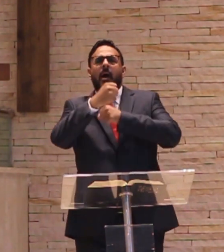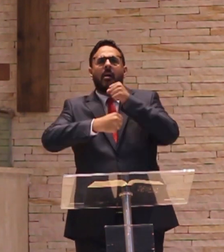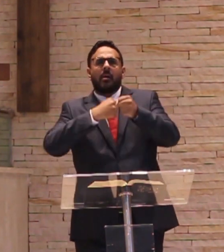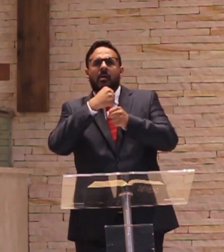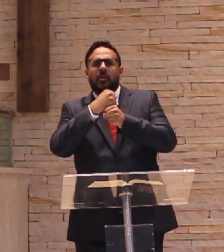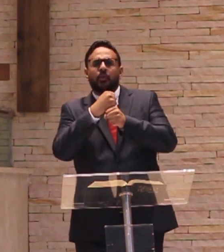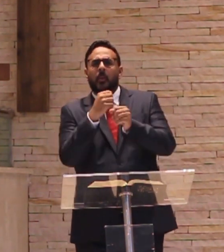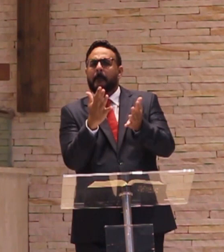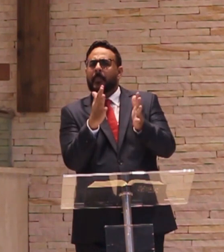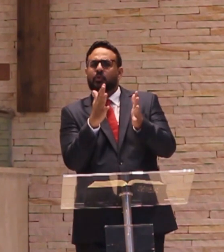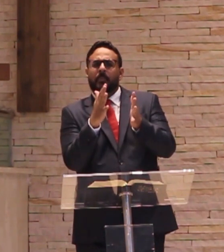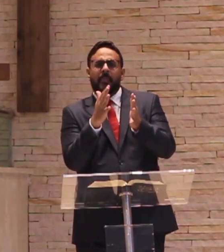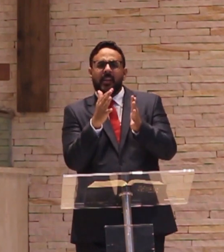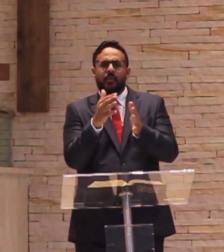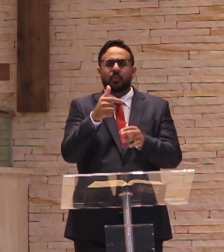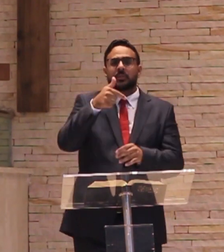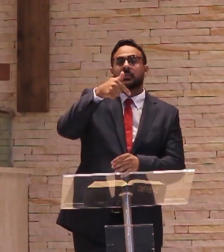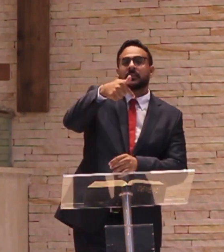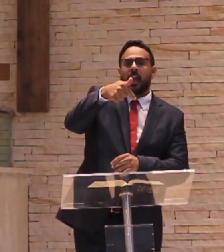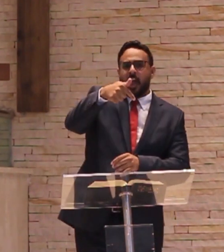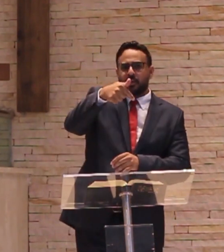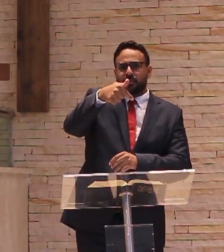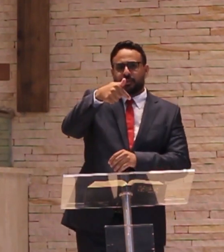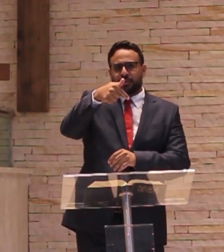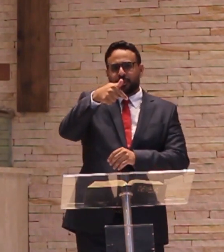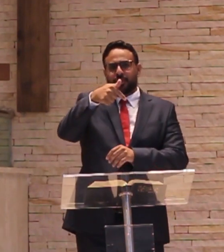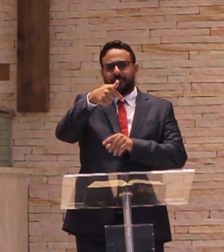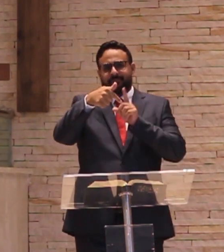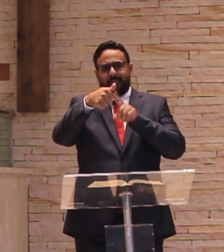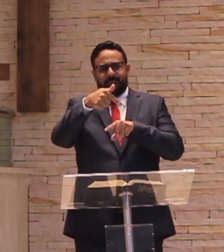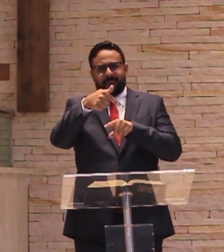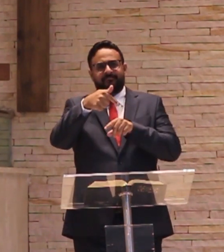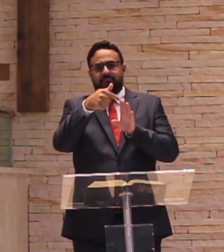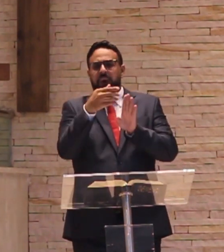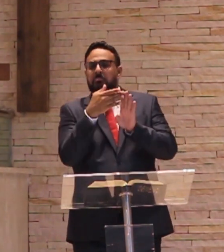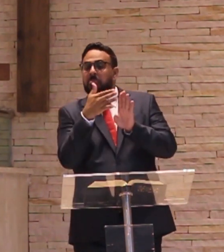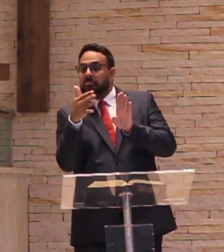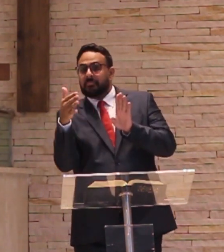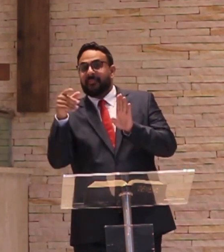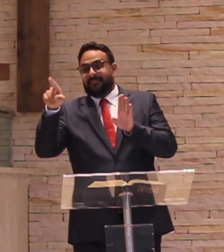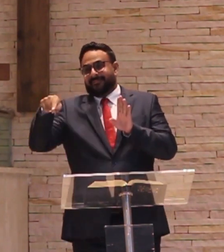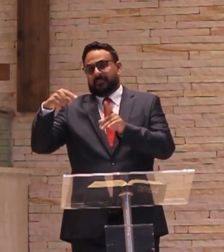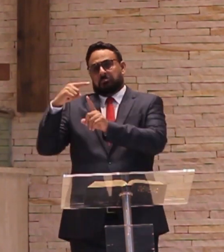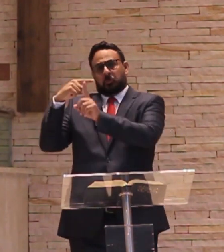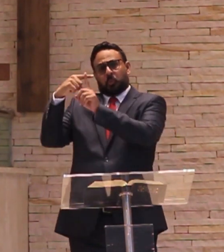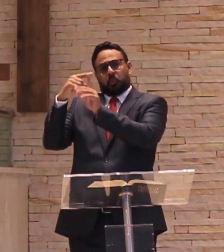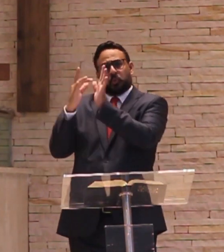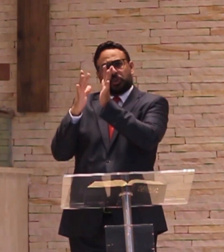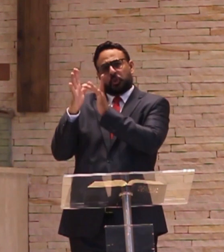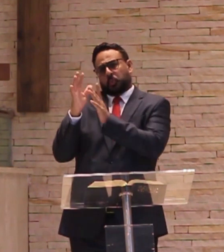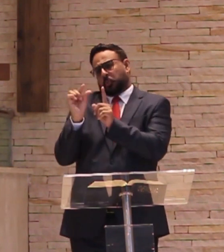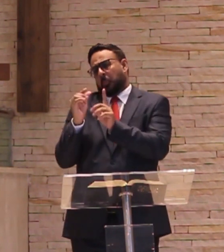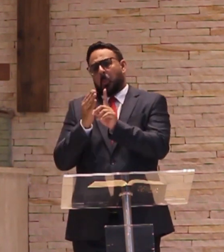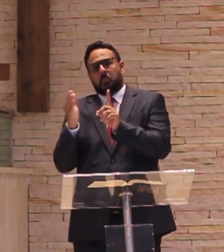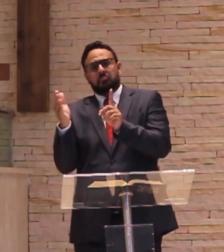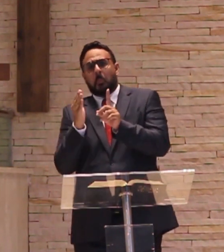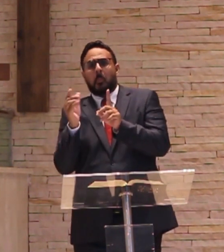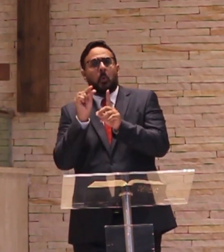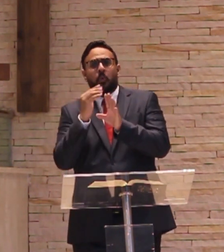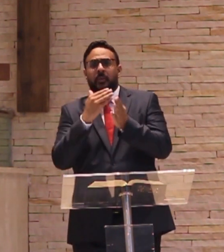morte da mais severa, e foi instituído por volta do ano sétimo na era cristã.